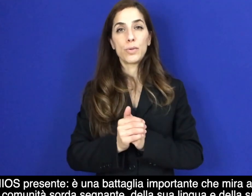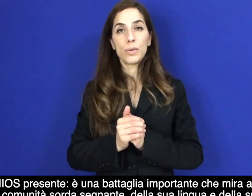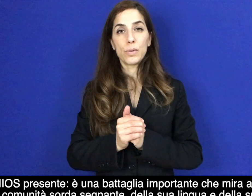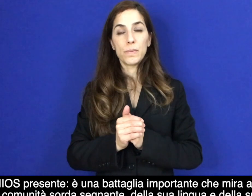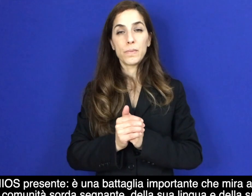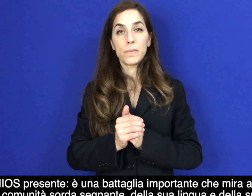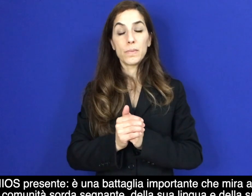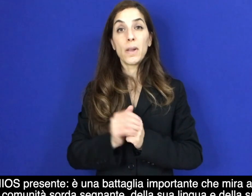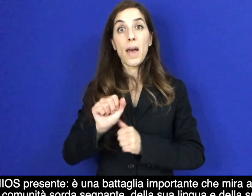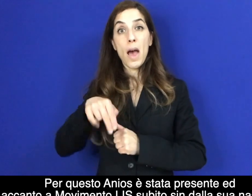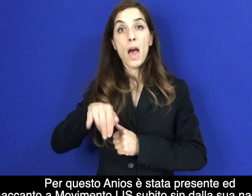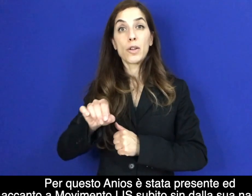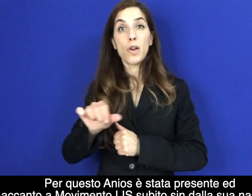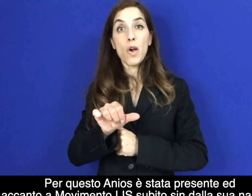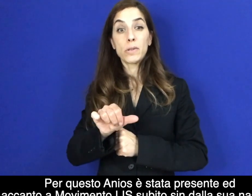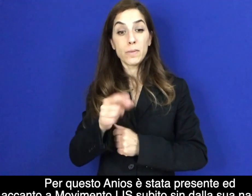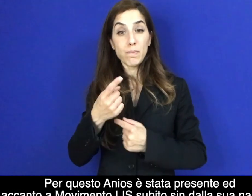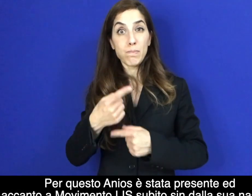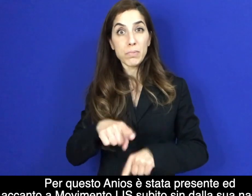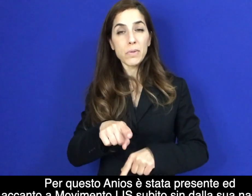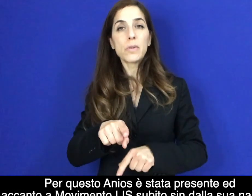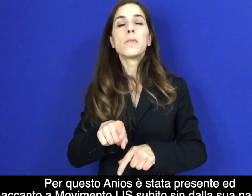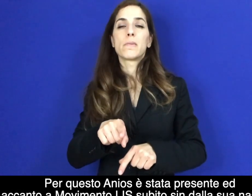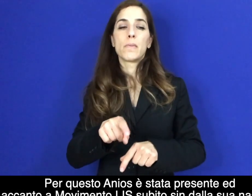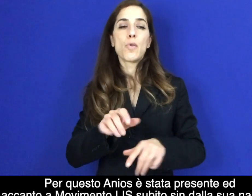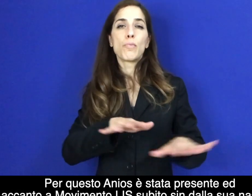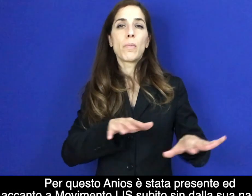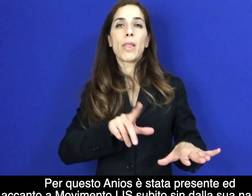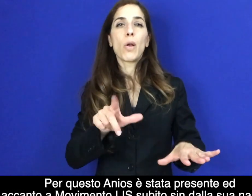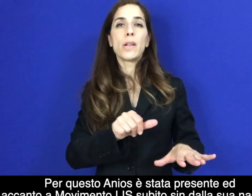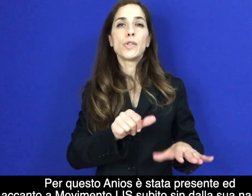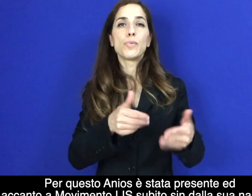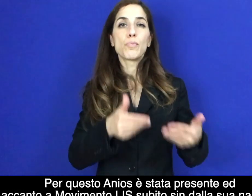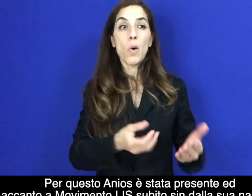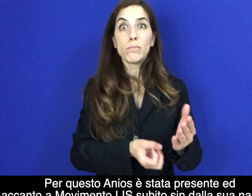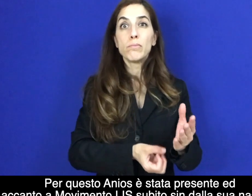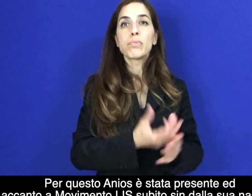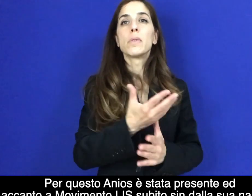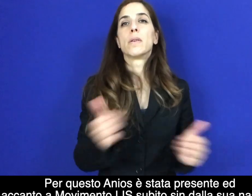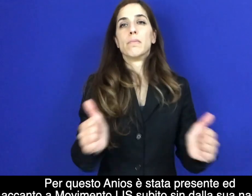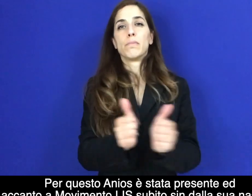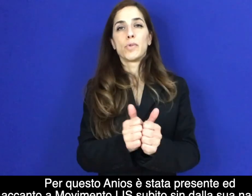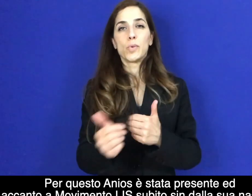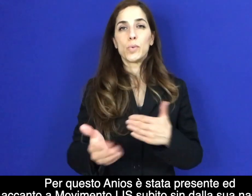identità per questo anios è stata presente accanto al movimento di subito sin dalla sua